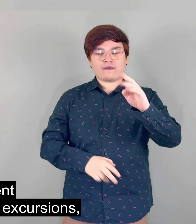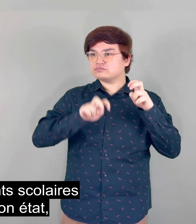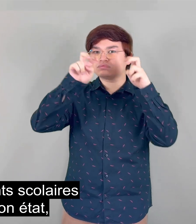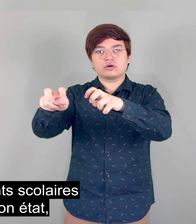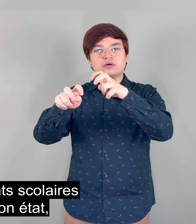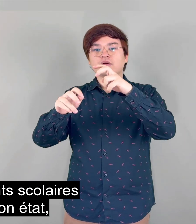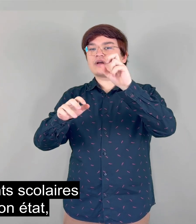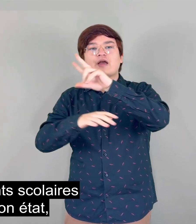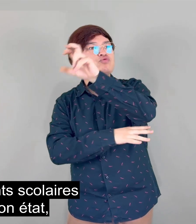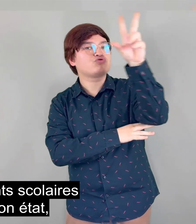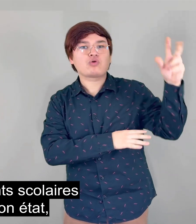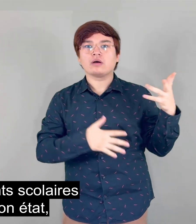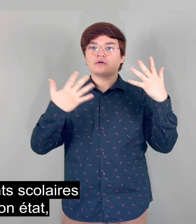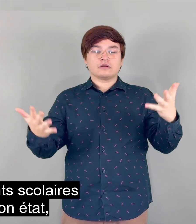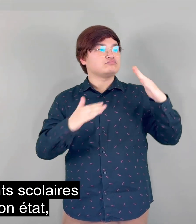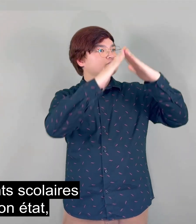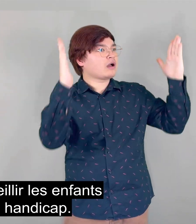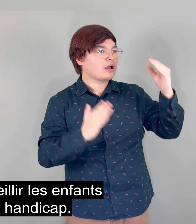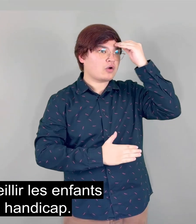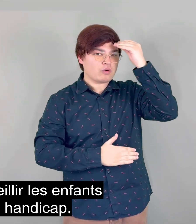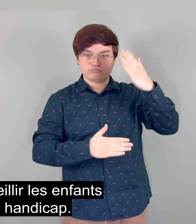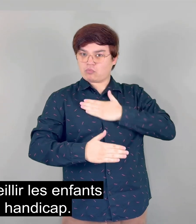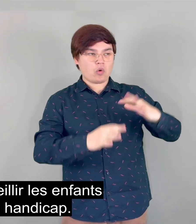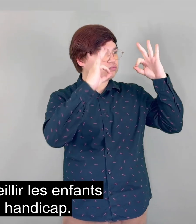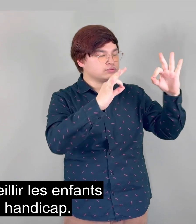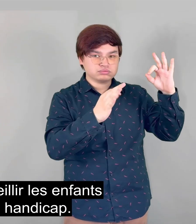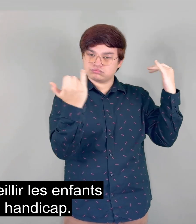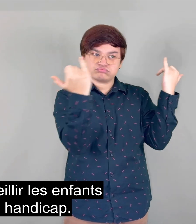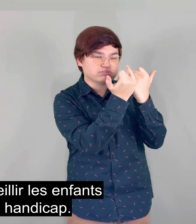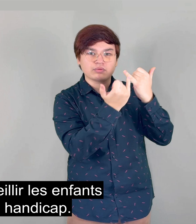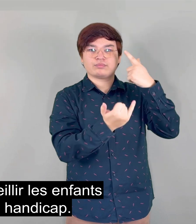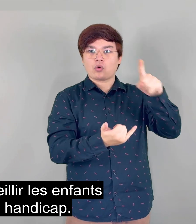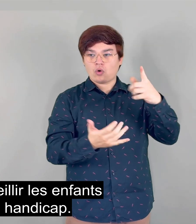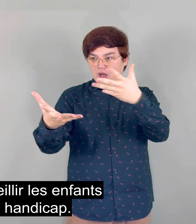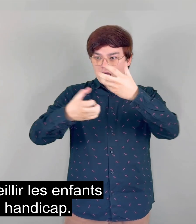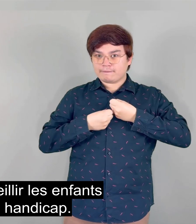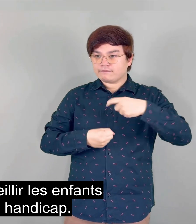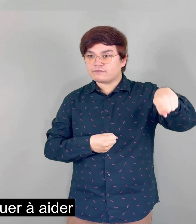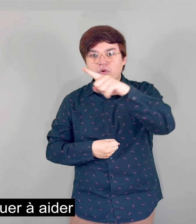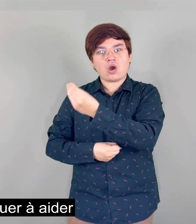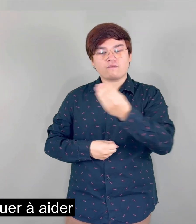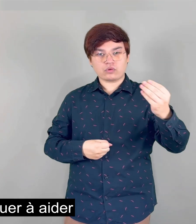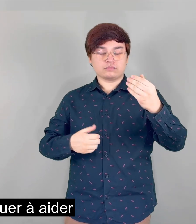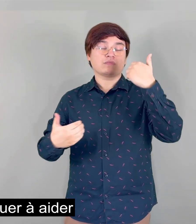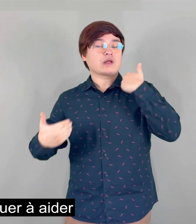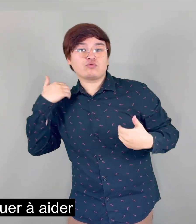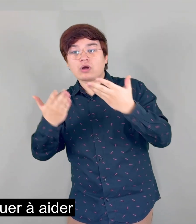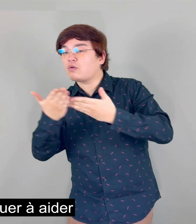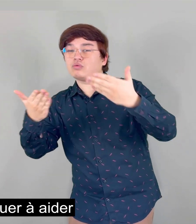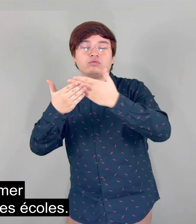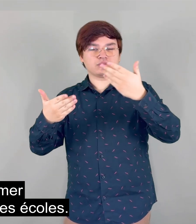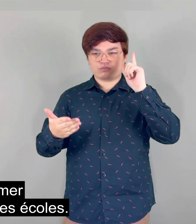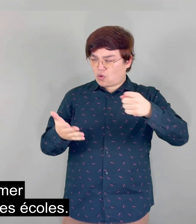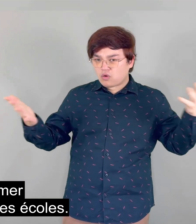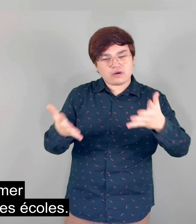excursions, que les bâtiments scolaires soient en bon état, adaptés pour accueillir les enfants en situation de handicap, et il faut continuer à